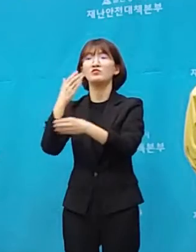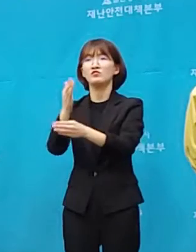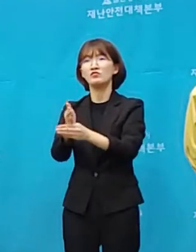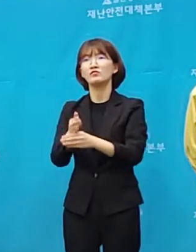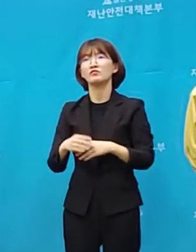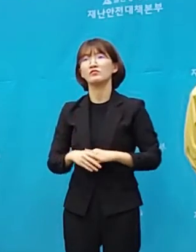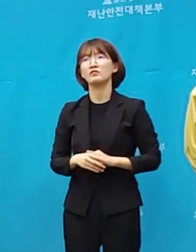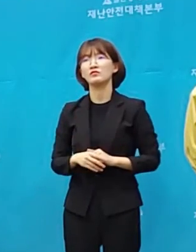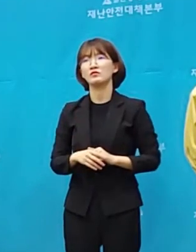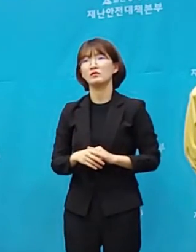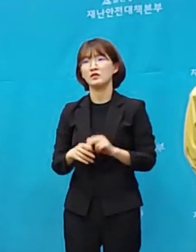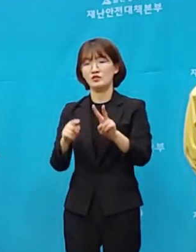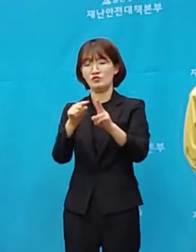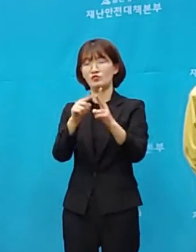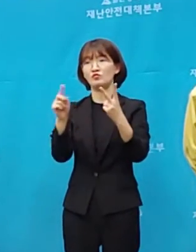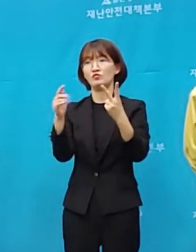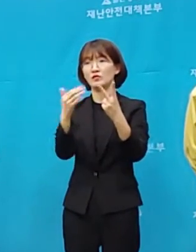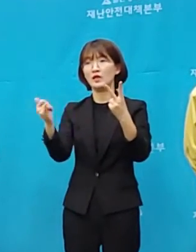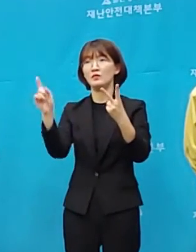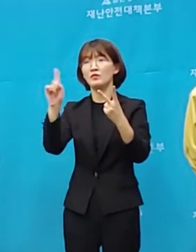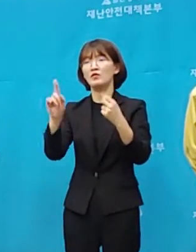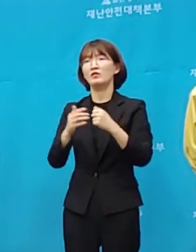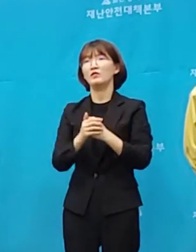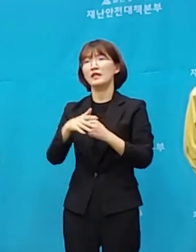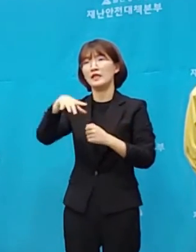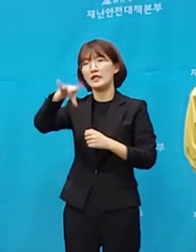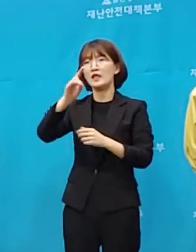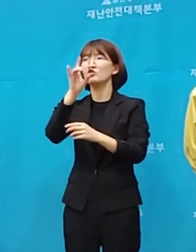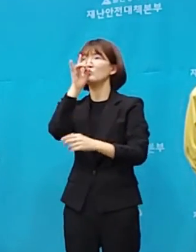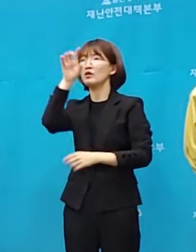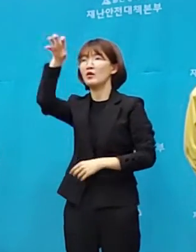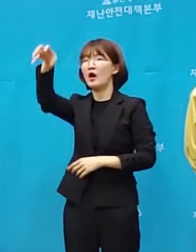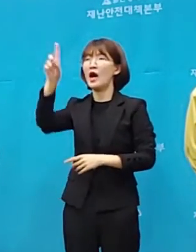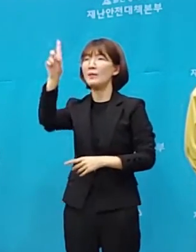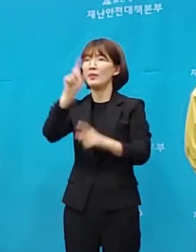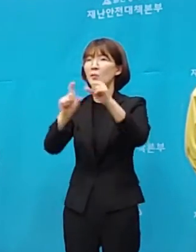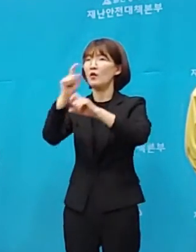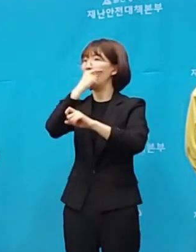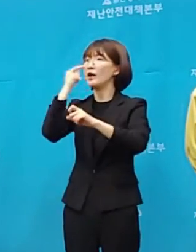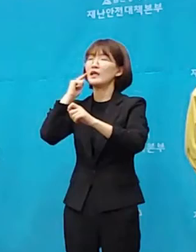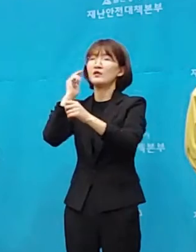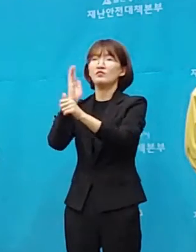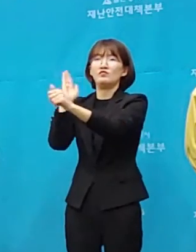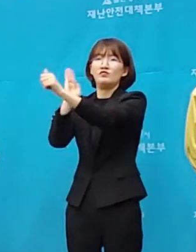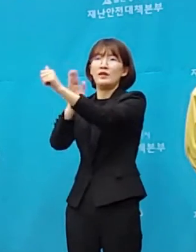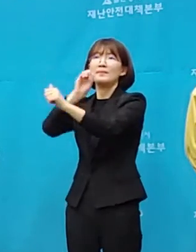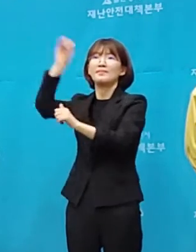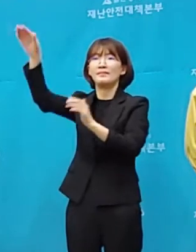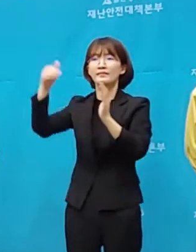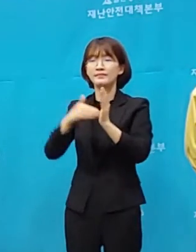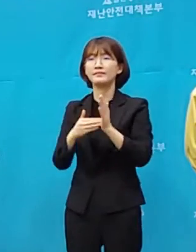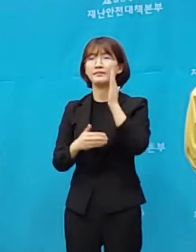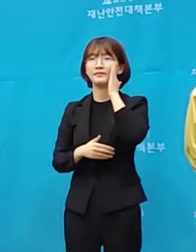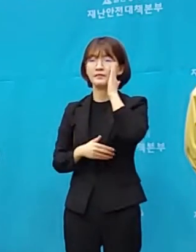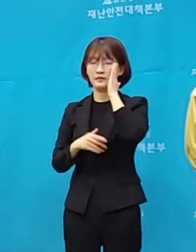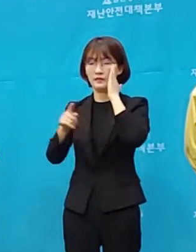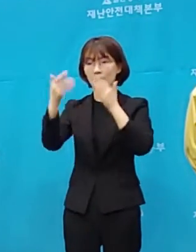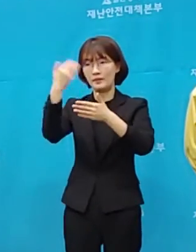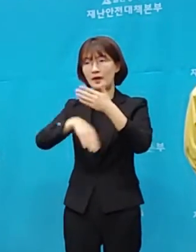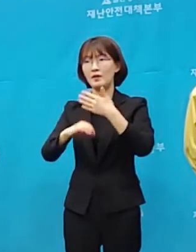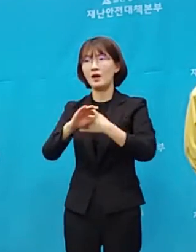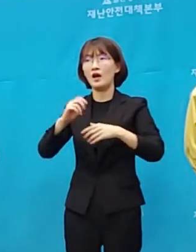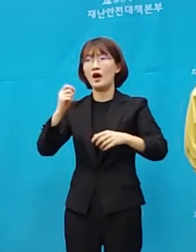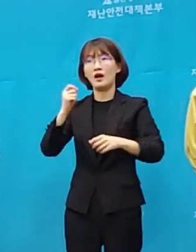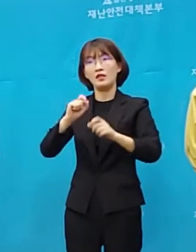상황이고요. 이 두 분은 일단 저희가 중수본에다가 한번 더 확인을 해달라고 요청을 해놓은 상태입니다. 이분들을 제외하면